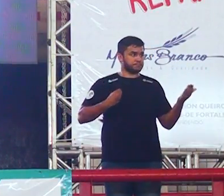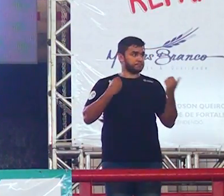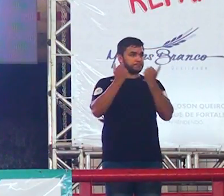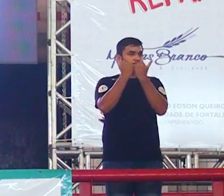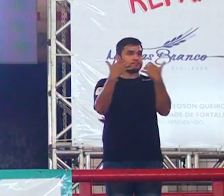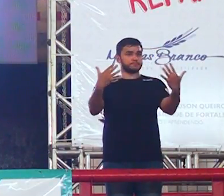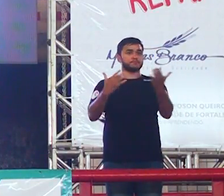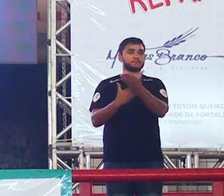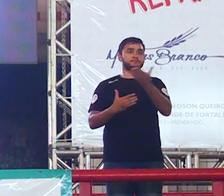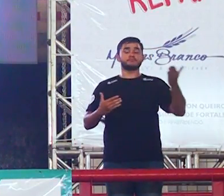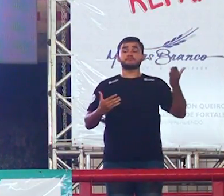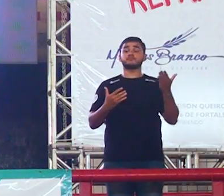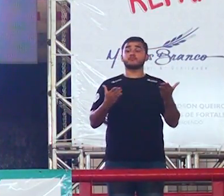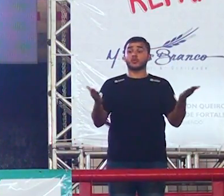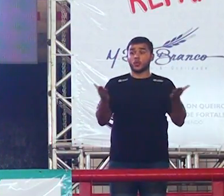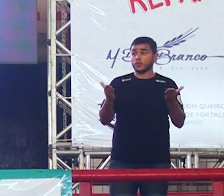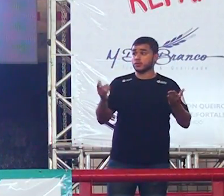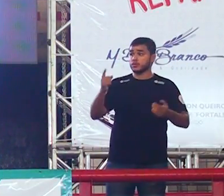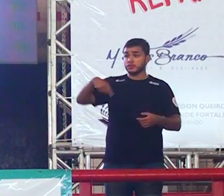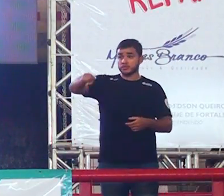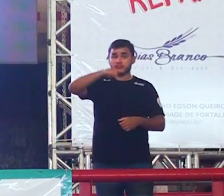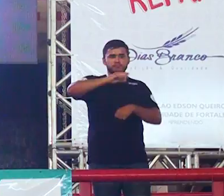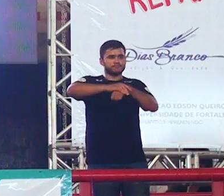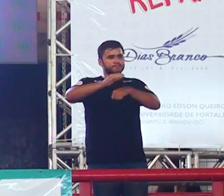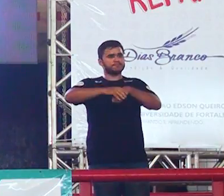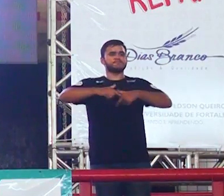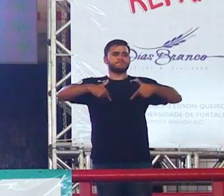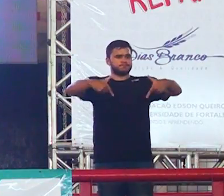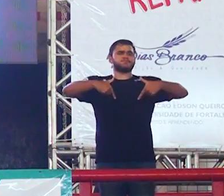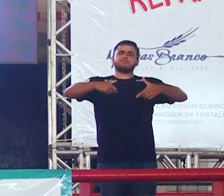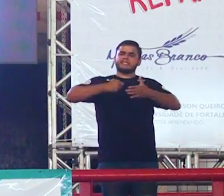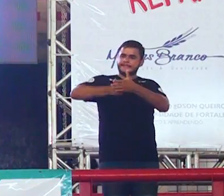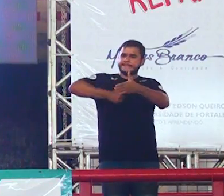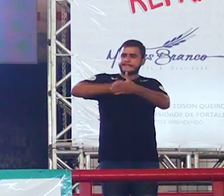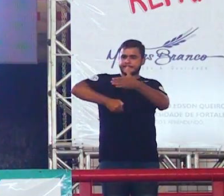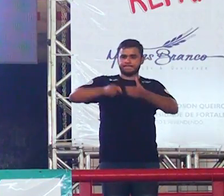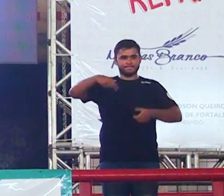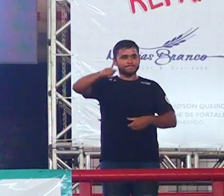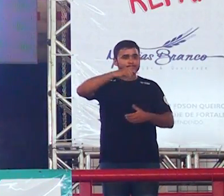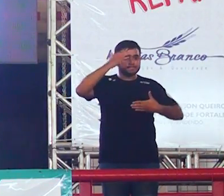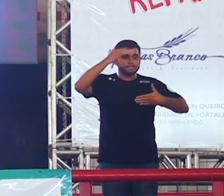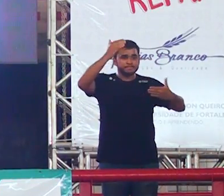vocês, e a palavra de ordem chama-se perseverança,